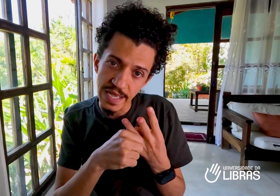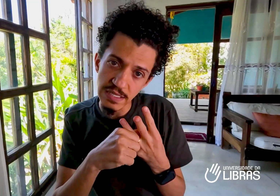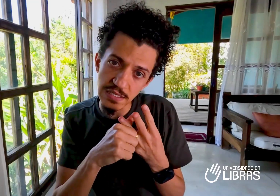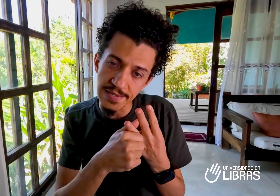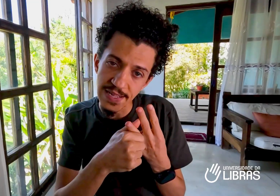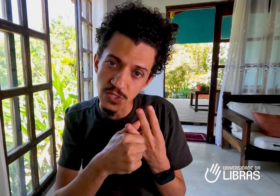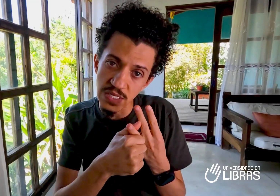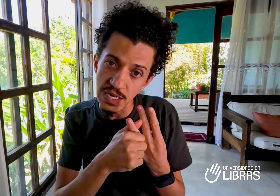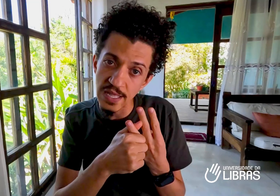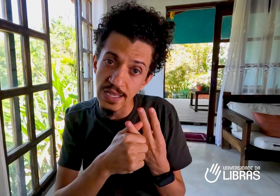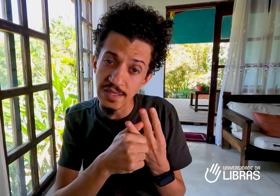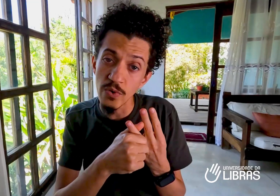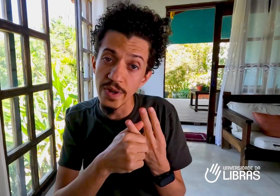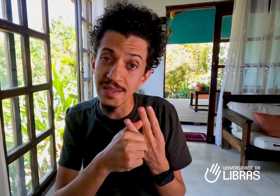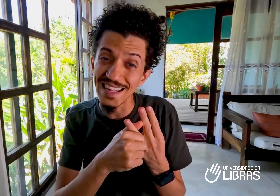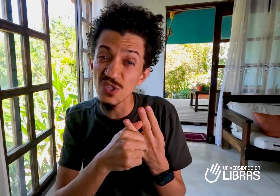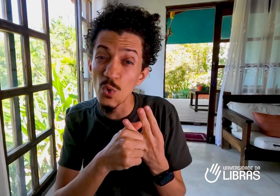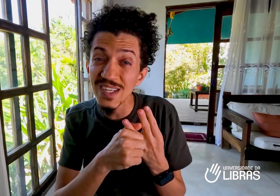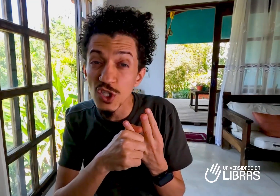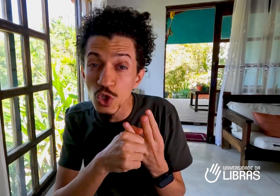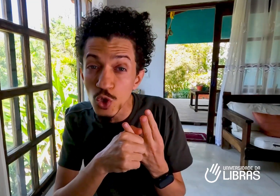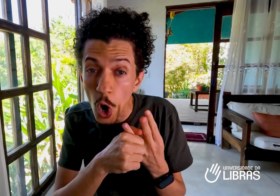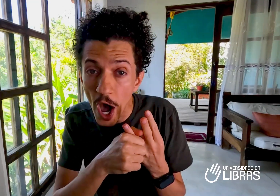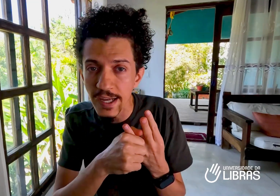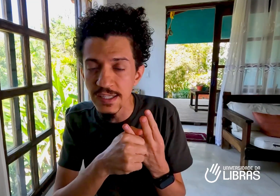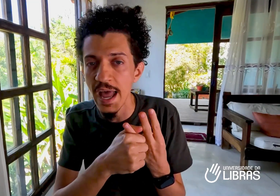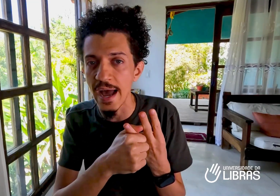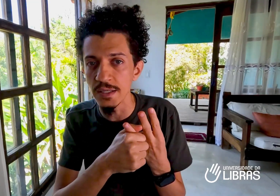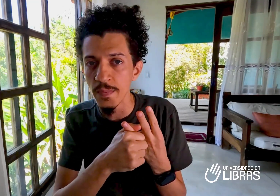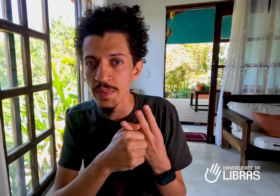essas sinalizações elas têm que estar conectadas com histórias reais. Não